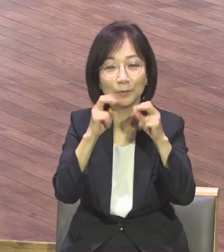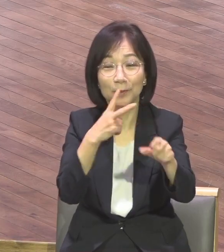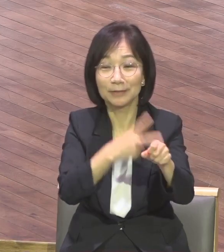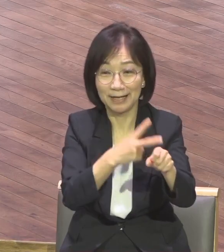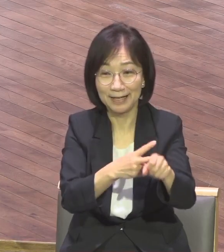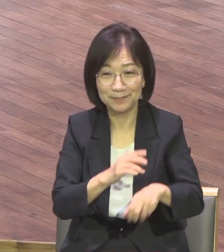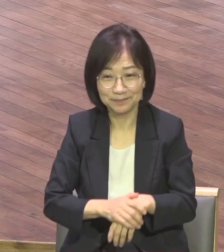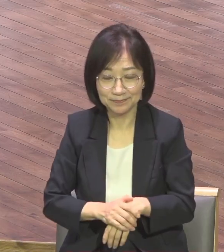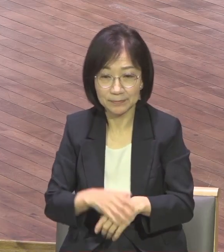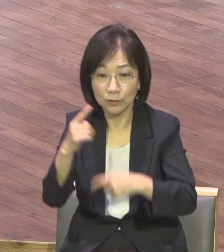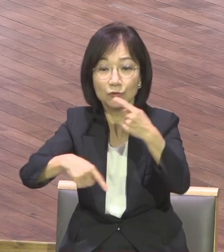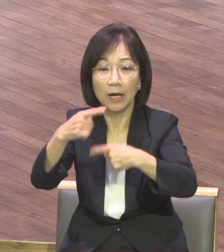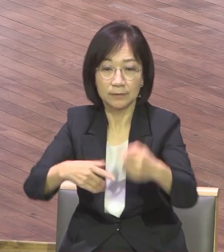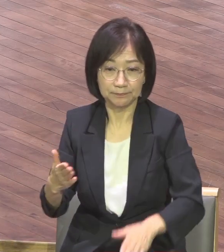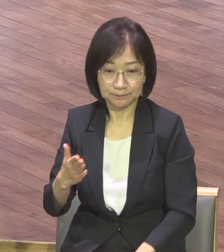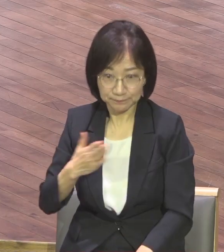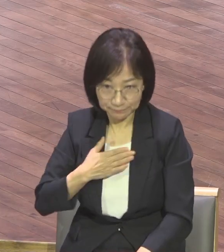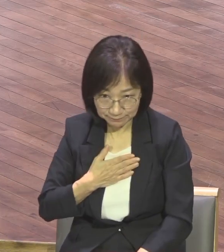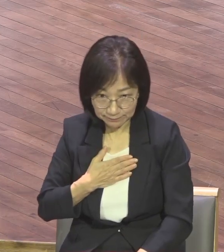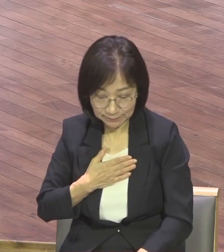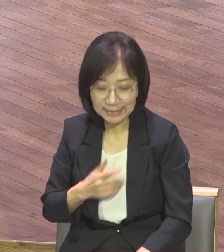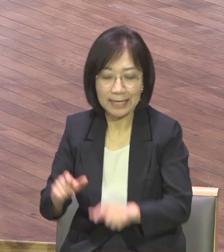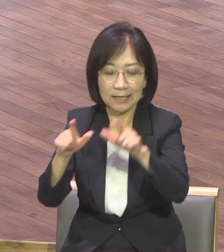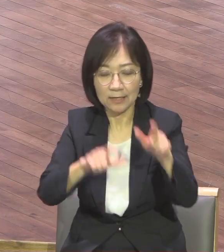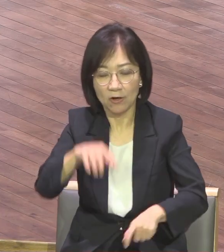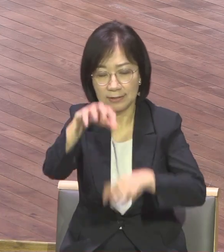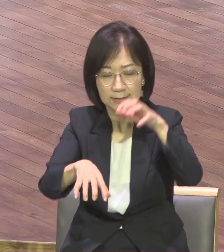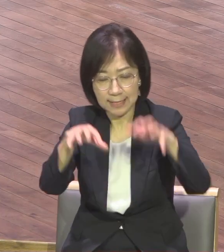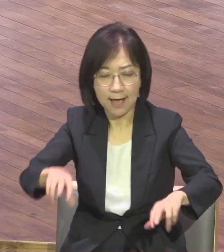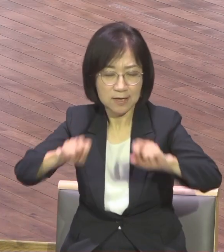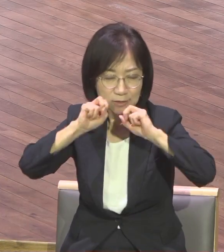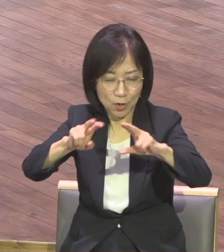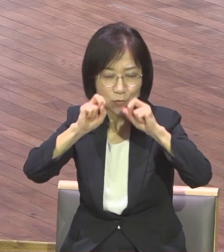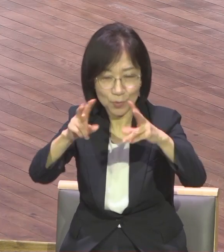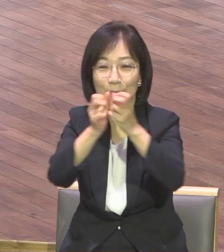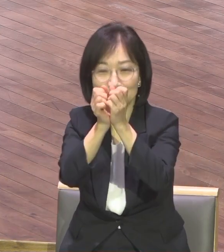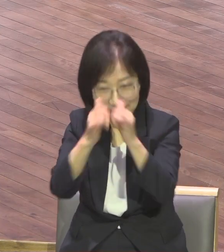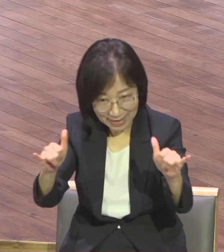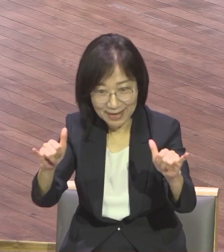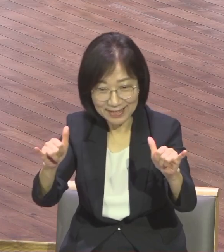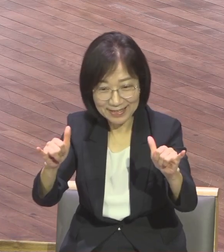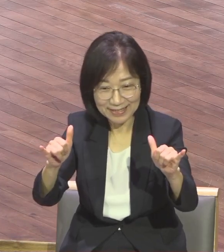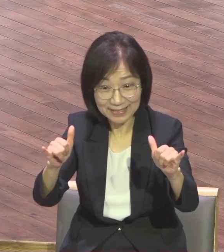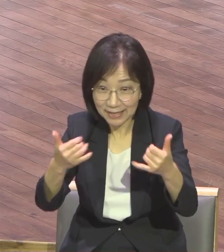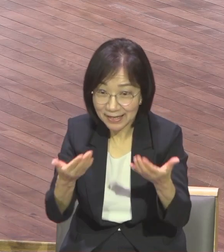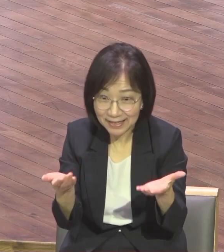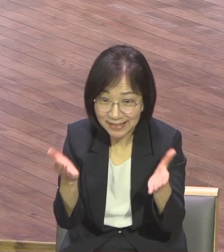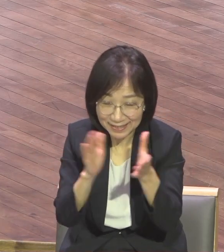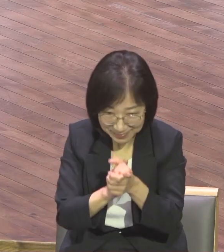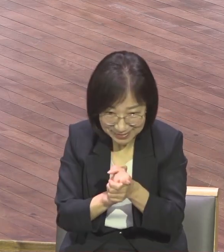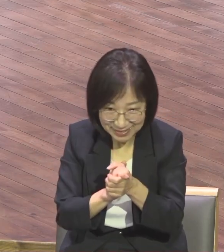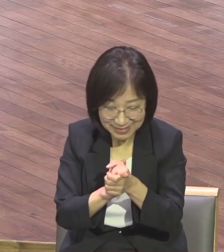같이 보시죠. 나는 현장 선교사다. 아멘.